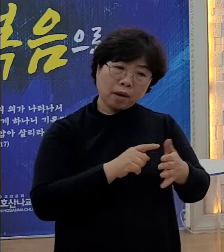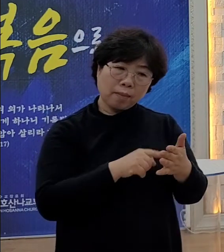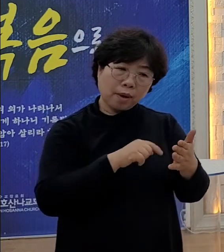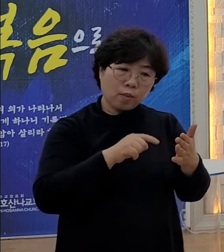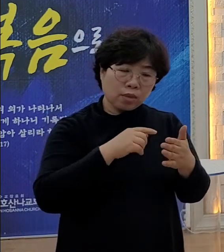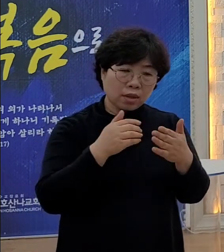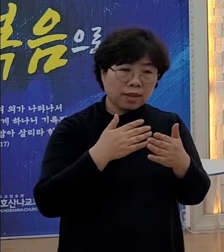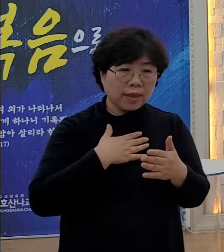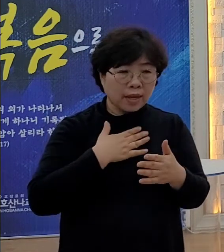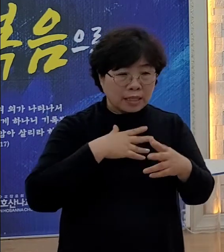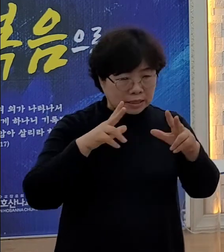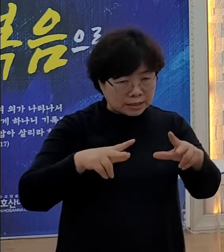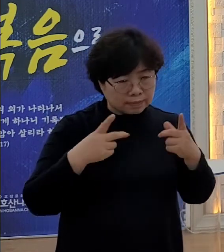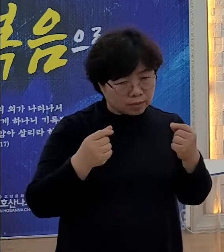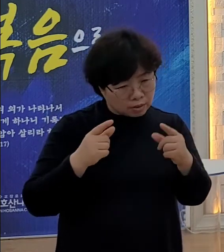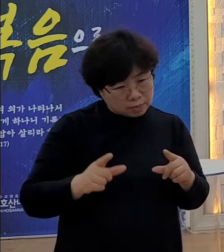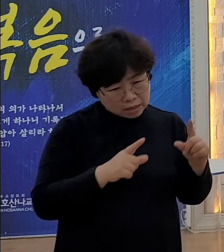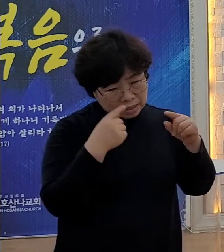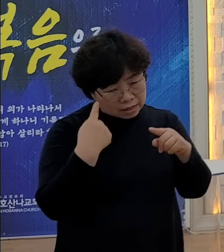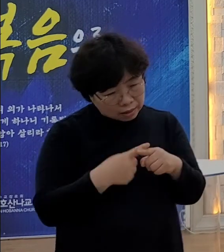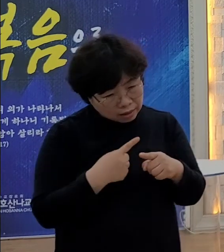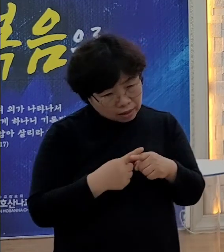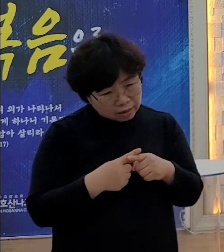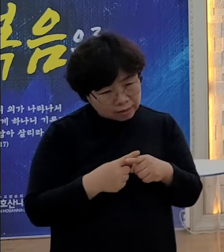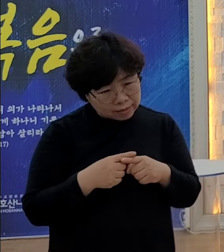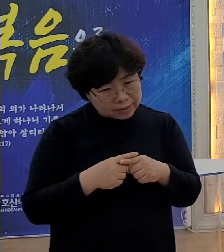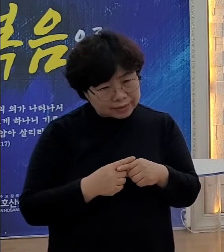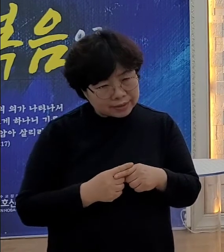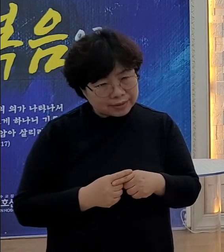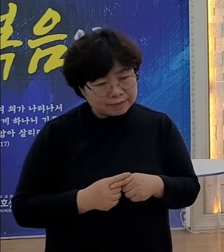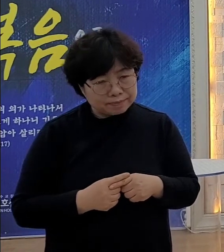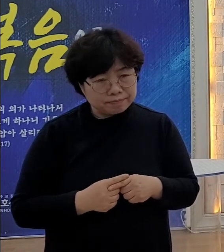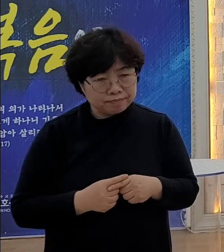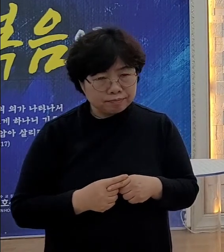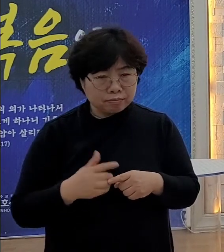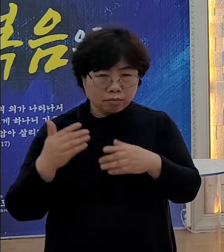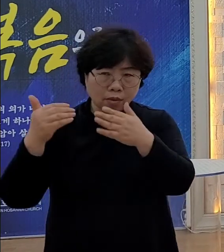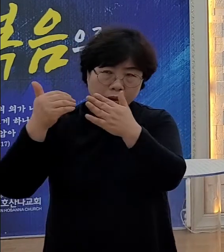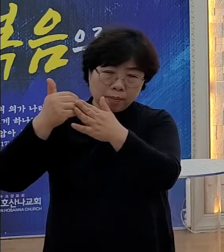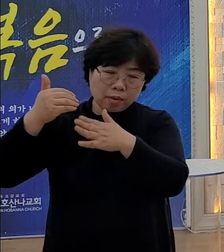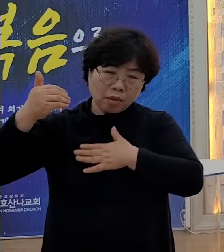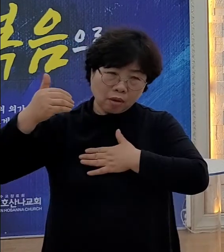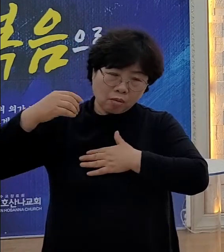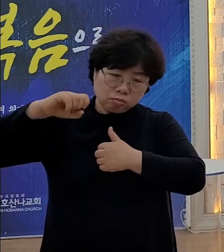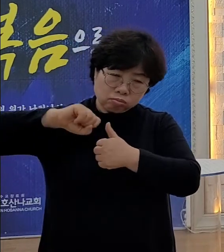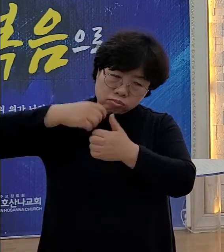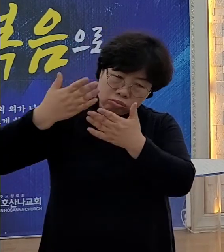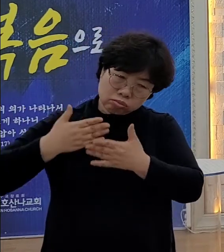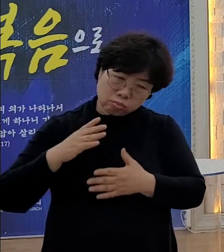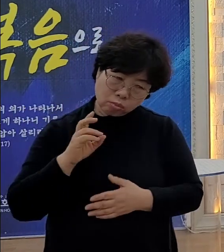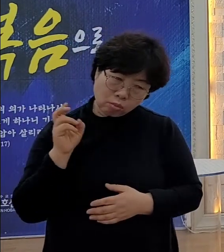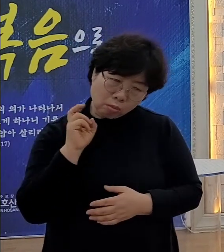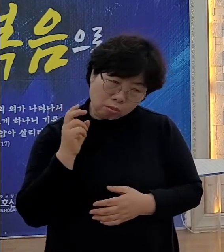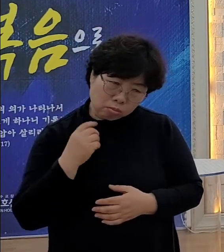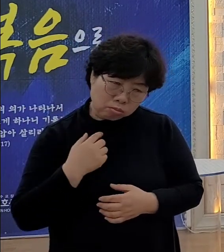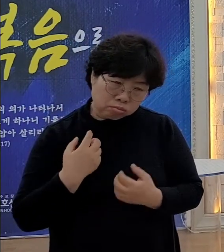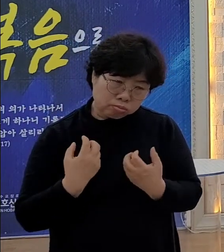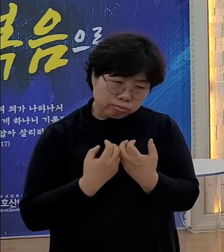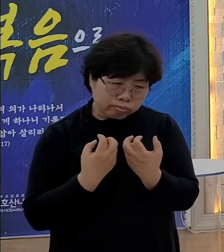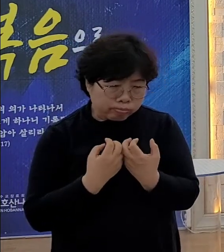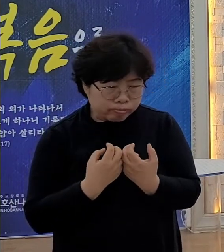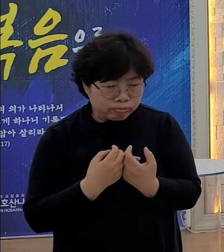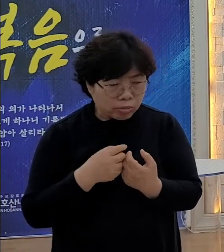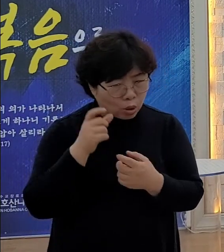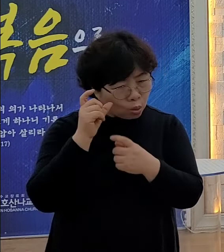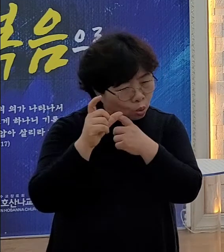뭔가 또 하나님 우리의 가정에 뭔가 또 좀 뭘 치실 거 아닌가. 아, 내가 이렇게 마음대로 살다가